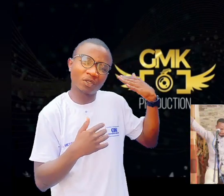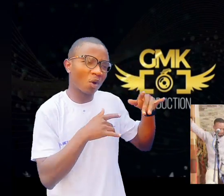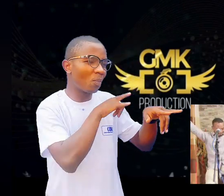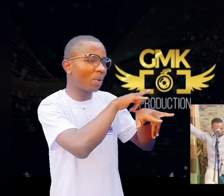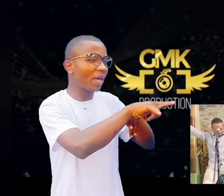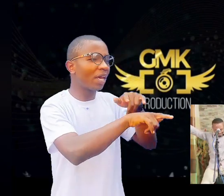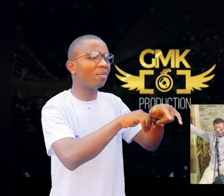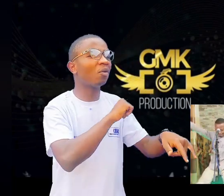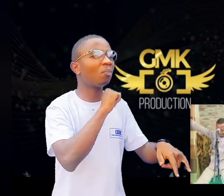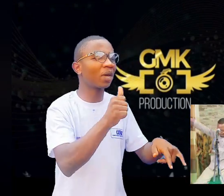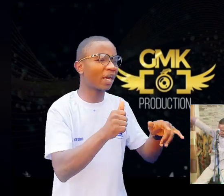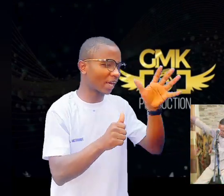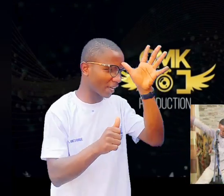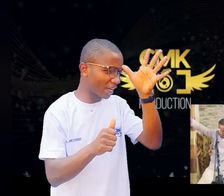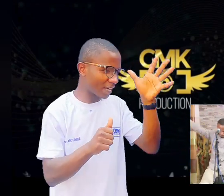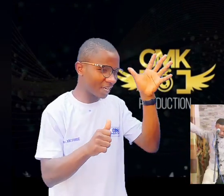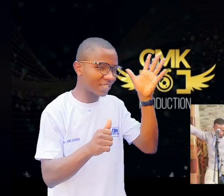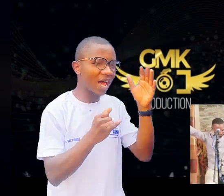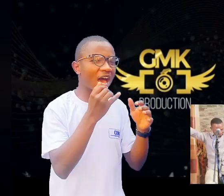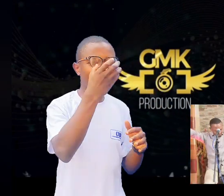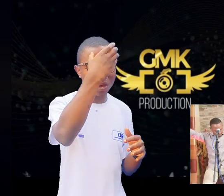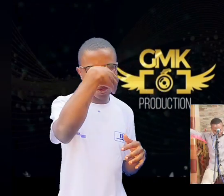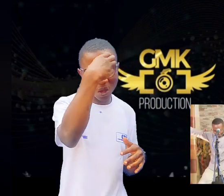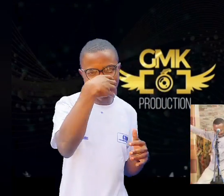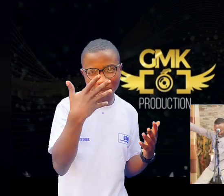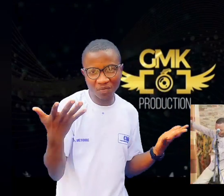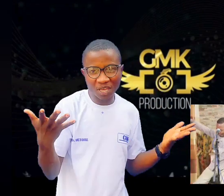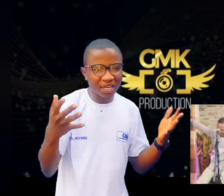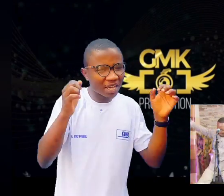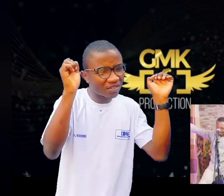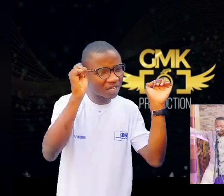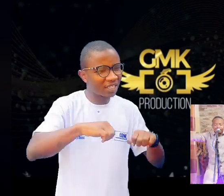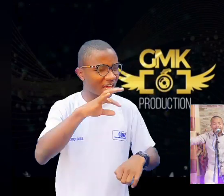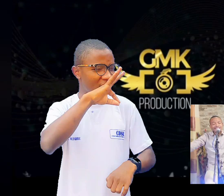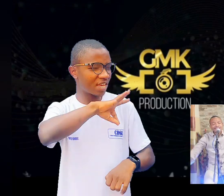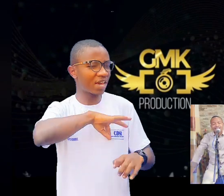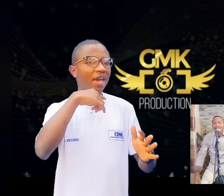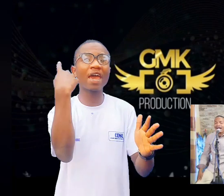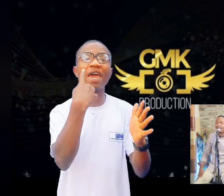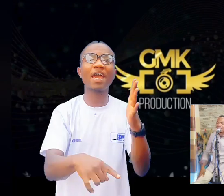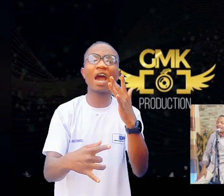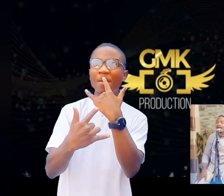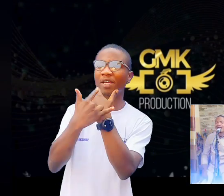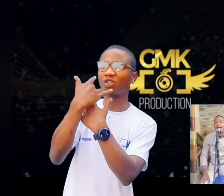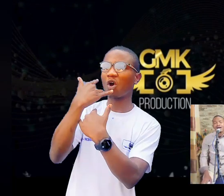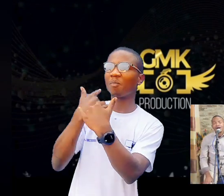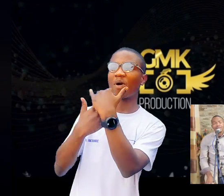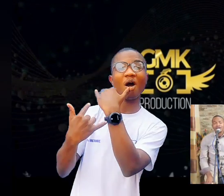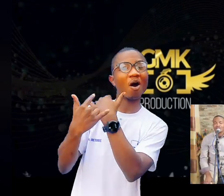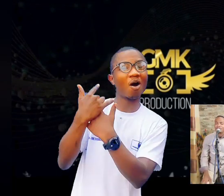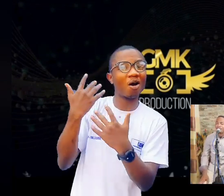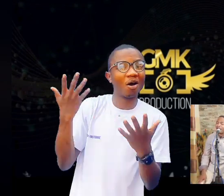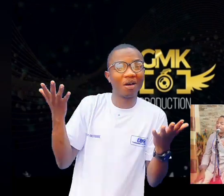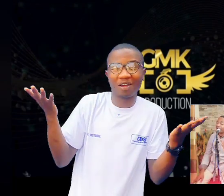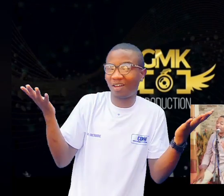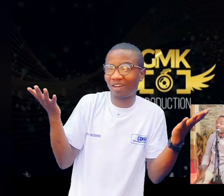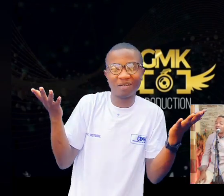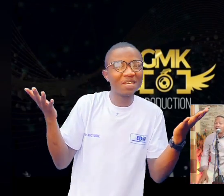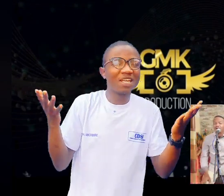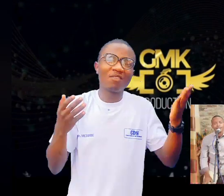Oh, il n'avait point trompé mon père Isaac. Qu'est-ce qu'il gagnerait en me